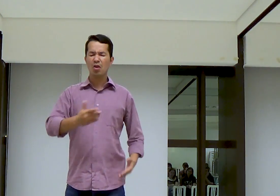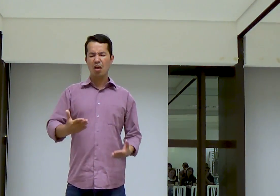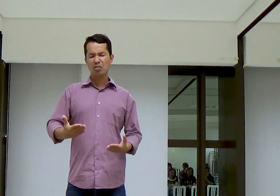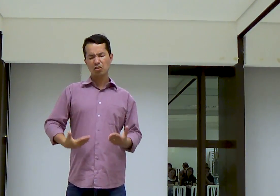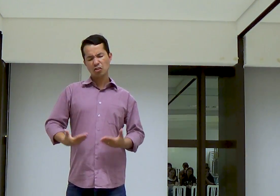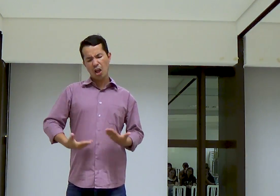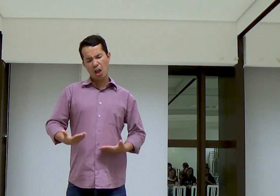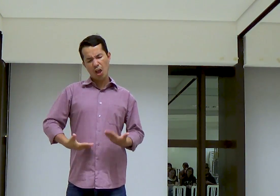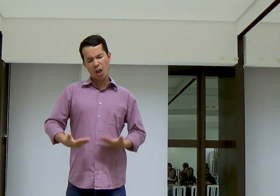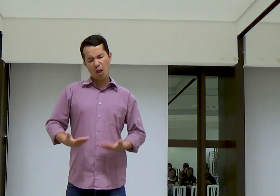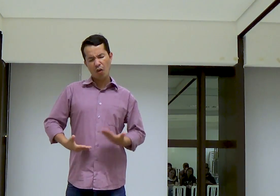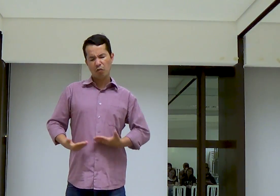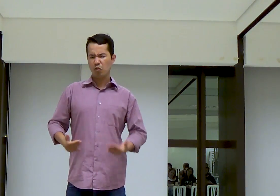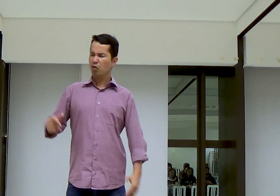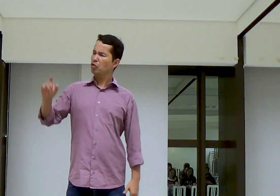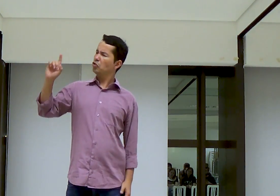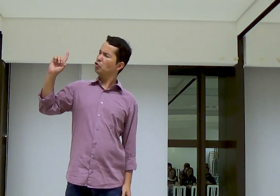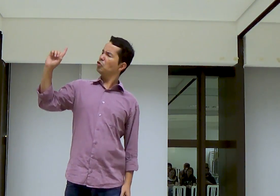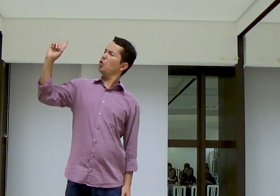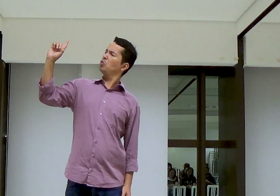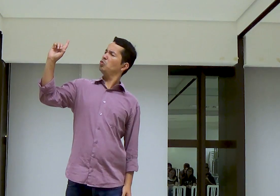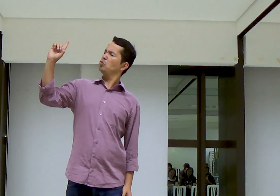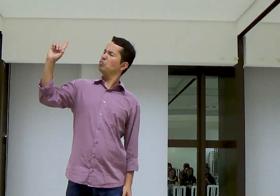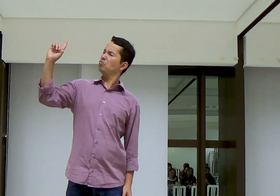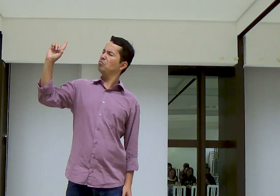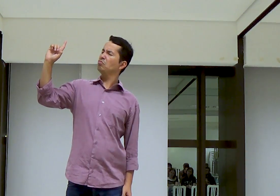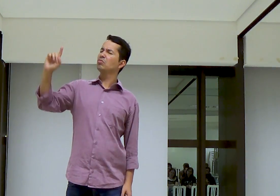Paulo, servo de Deus,